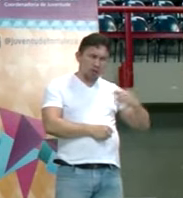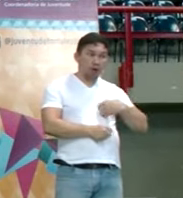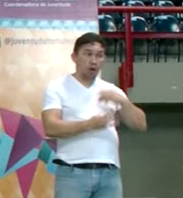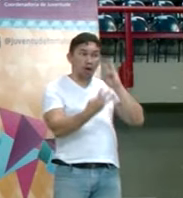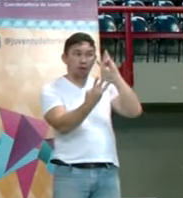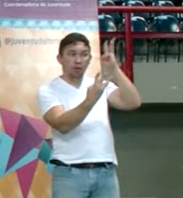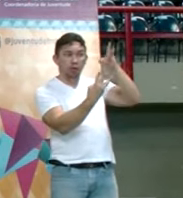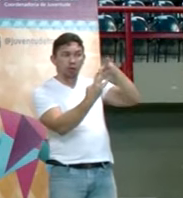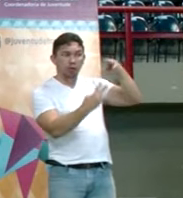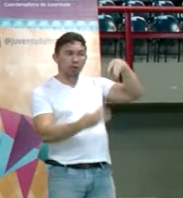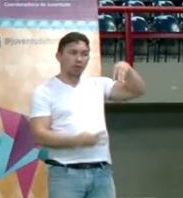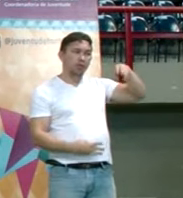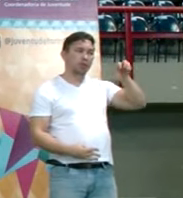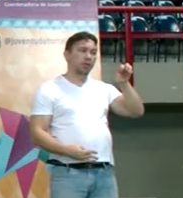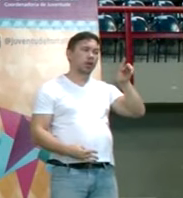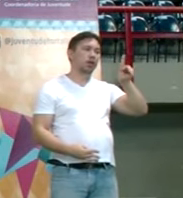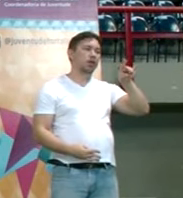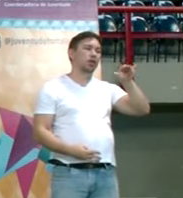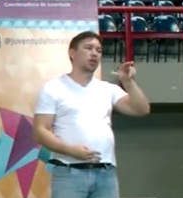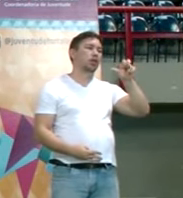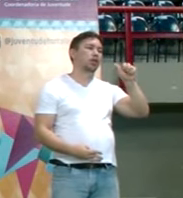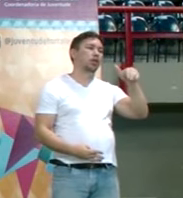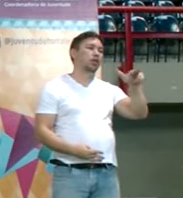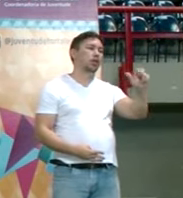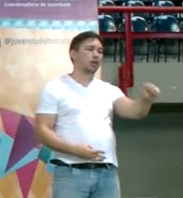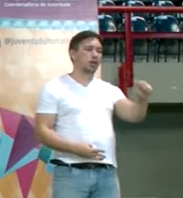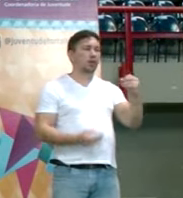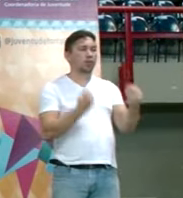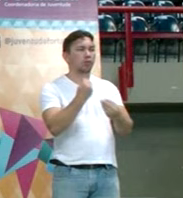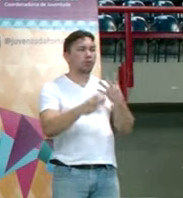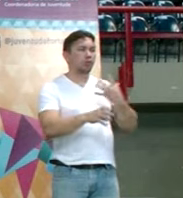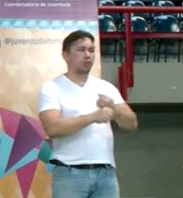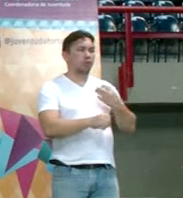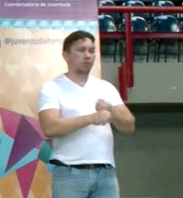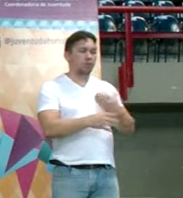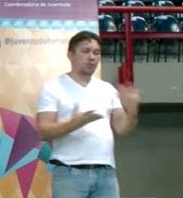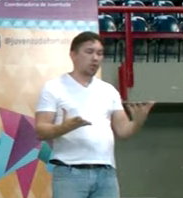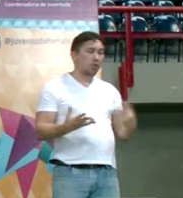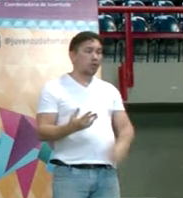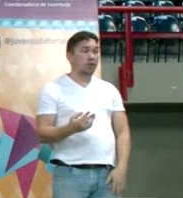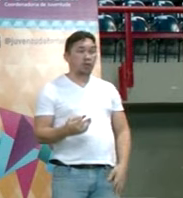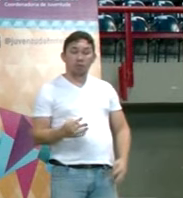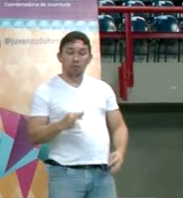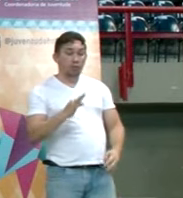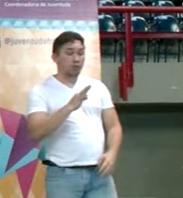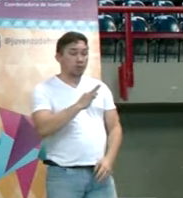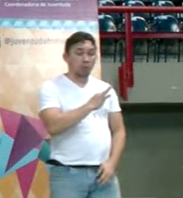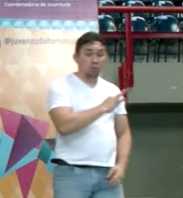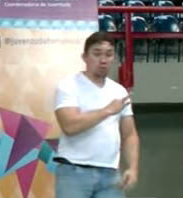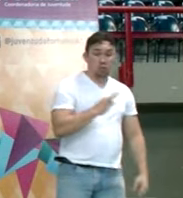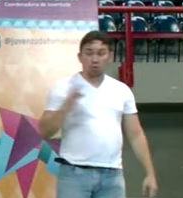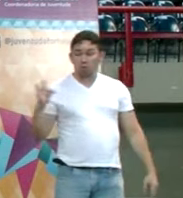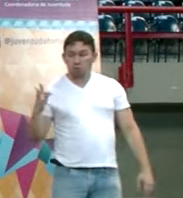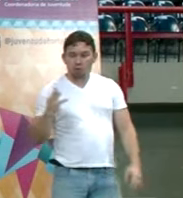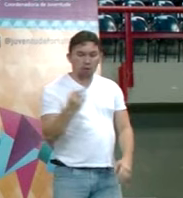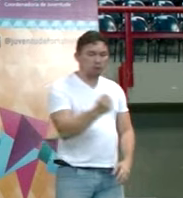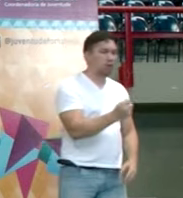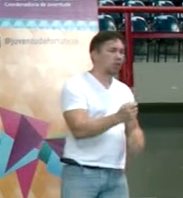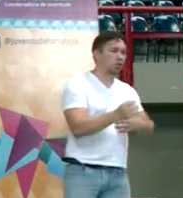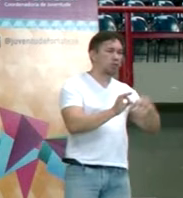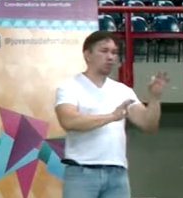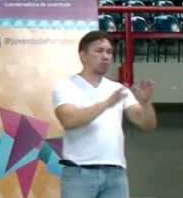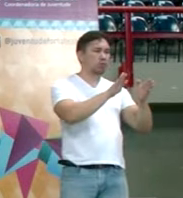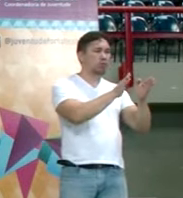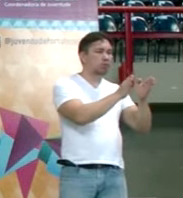quê a mediana como é que a gente calcula a mediana a gente pega todos os resultados coloca